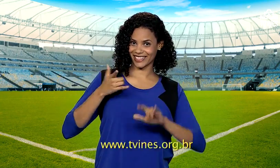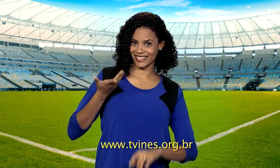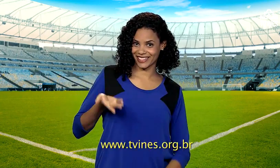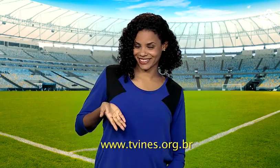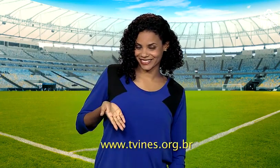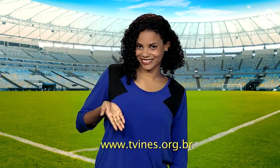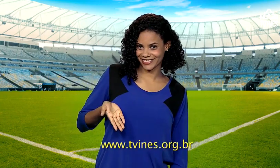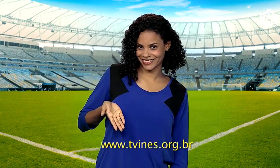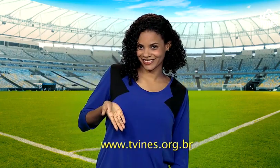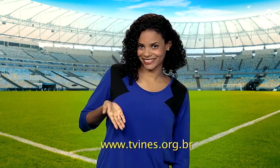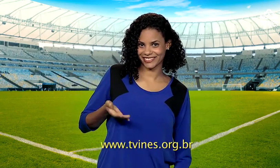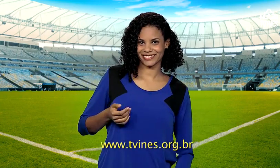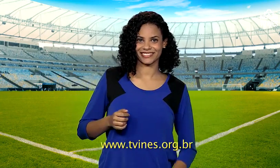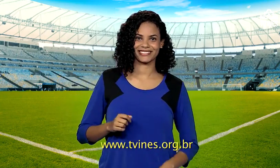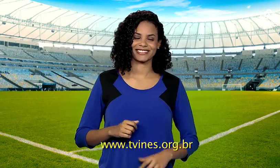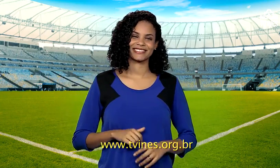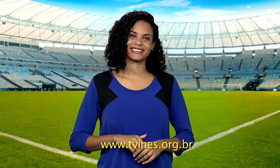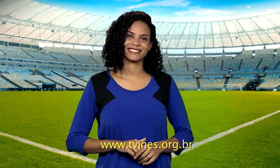Ines.